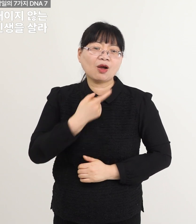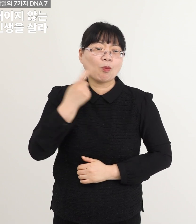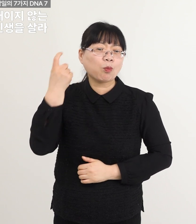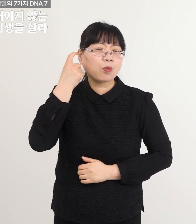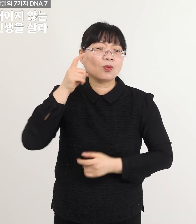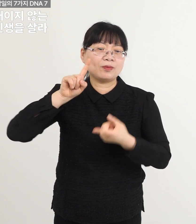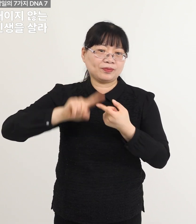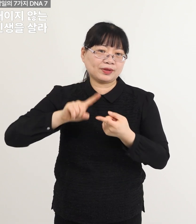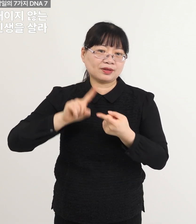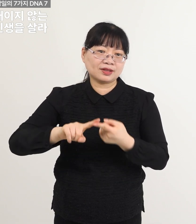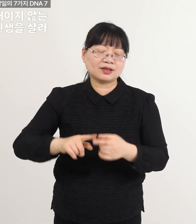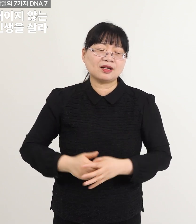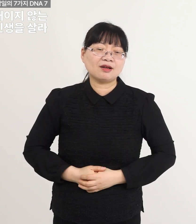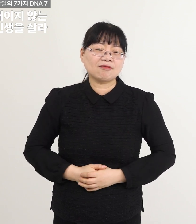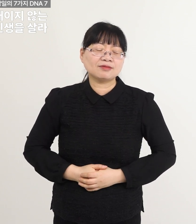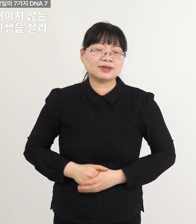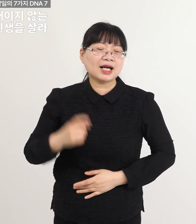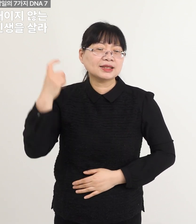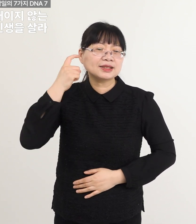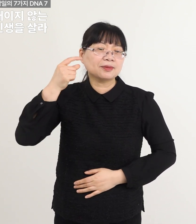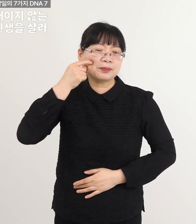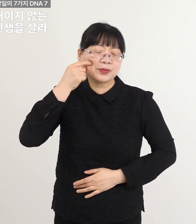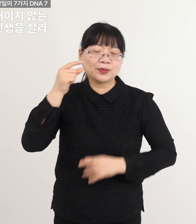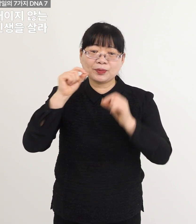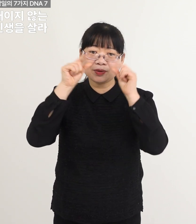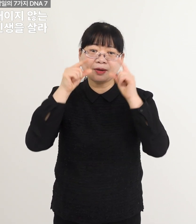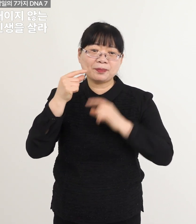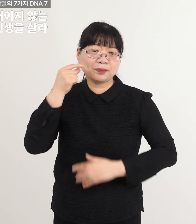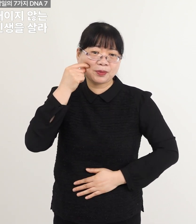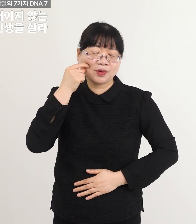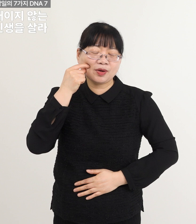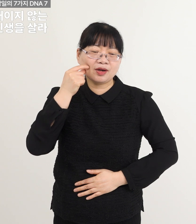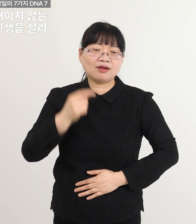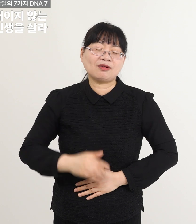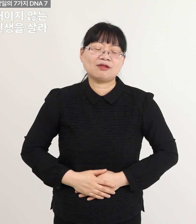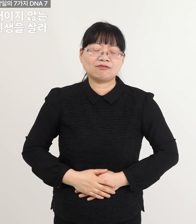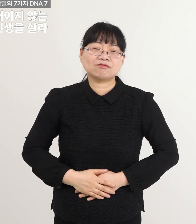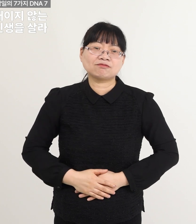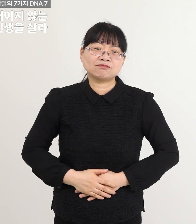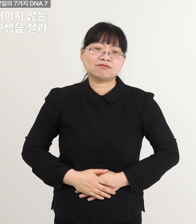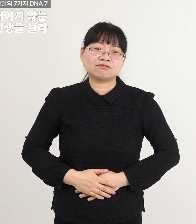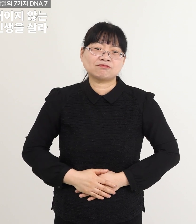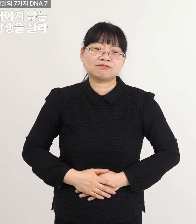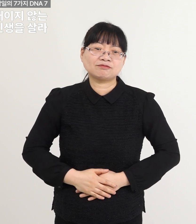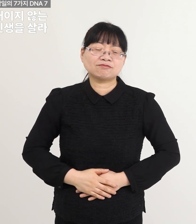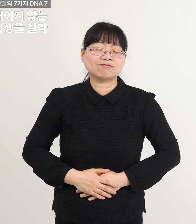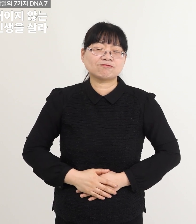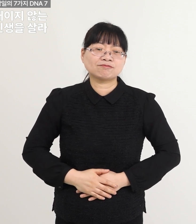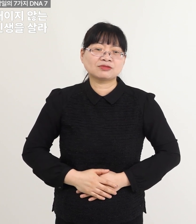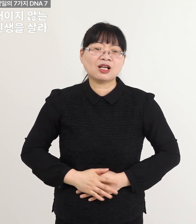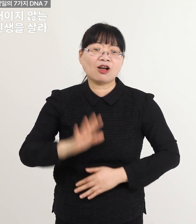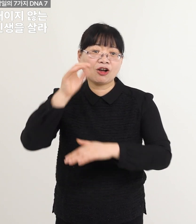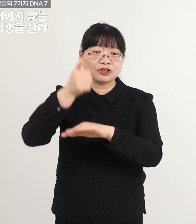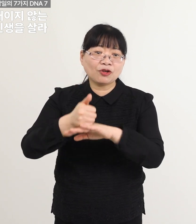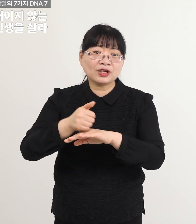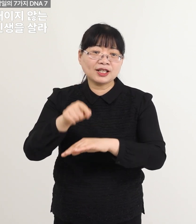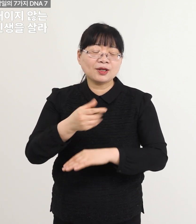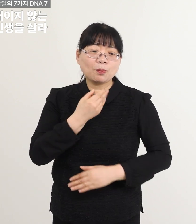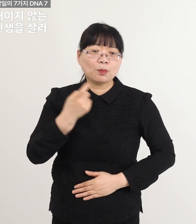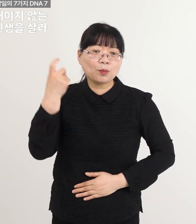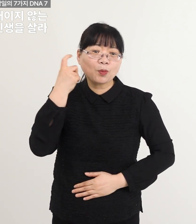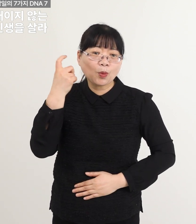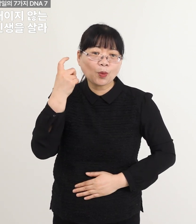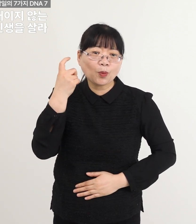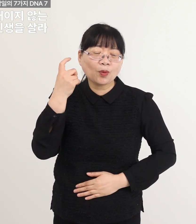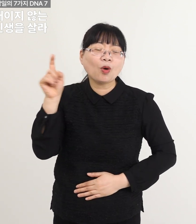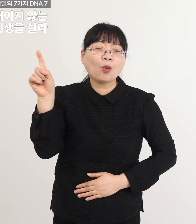복음에 대해서 듣지도 못하고 깨닫지도 못하고 보지도 못하는구나. 그래서 결국 이 복음이